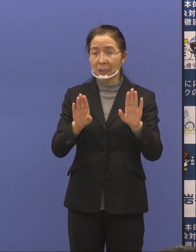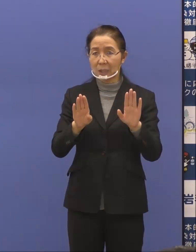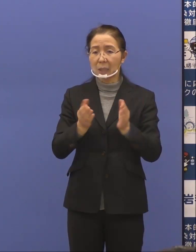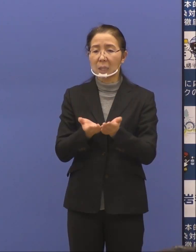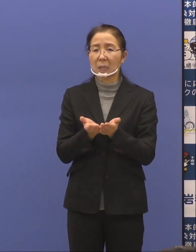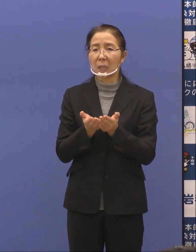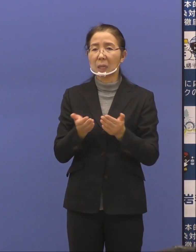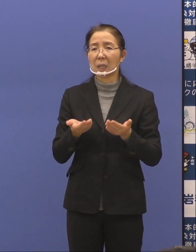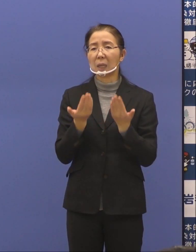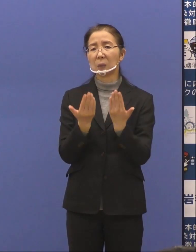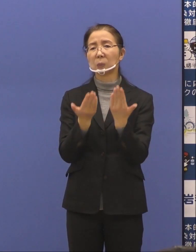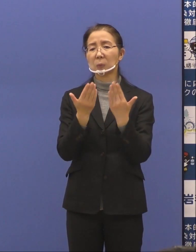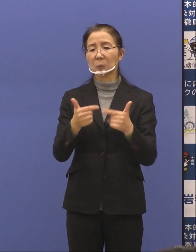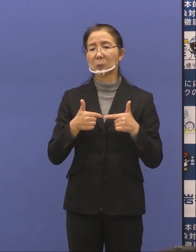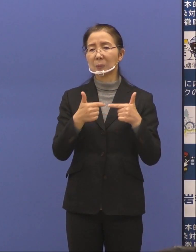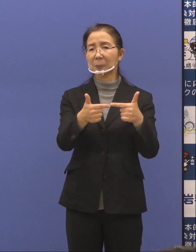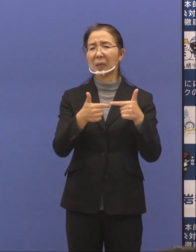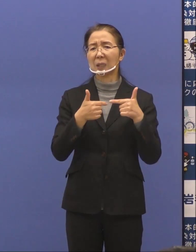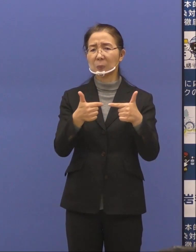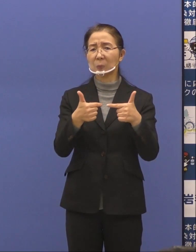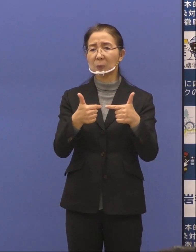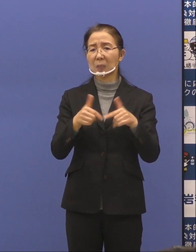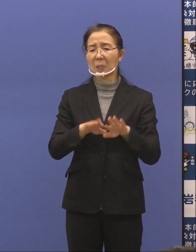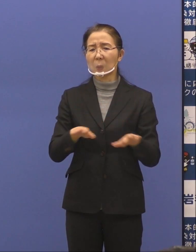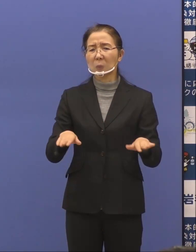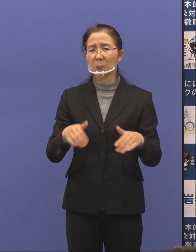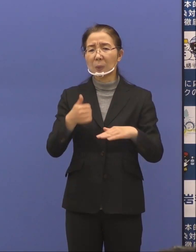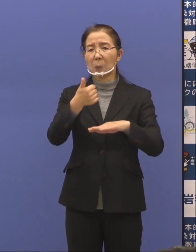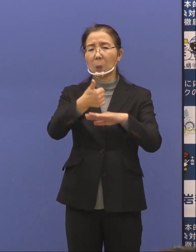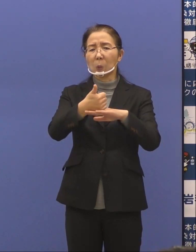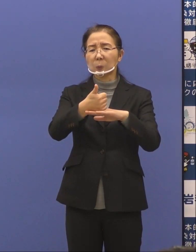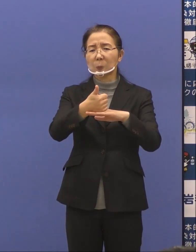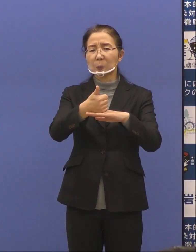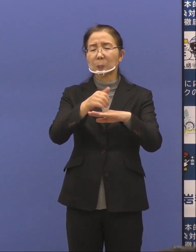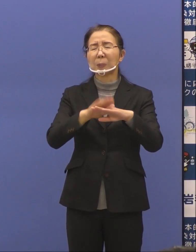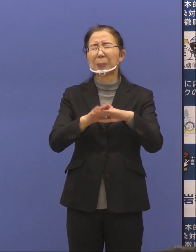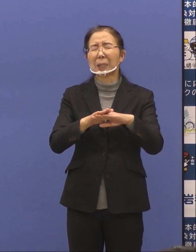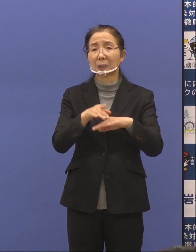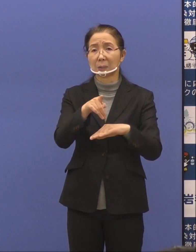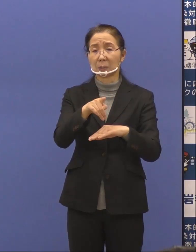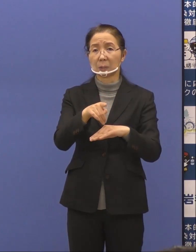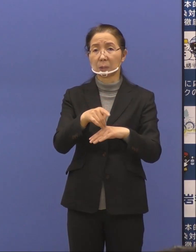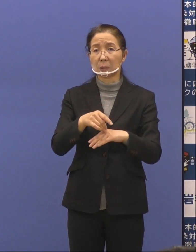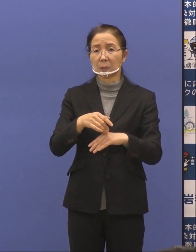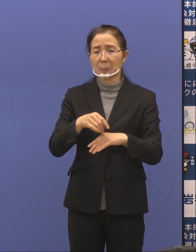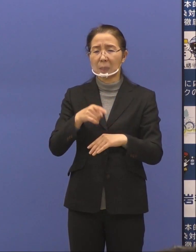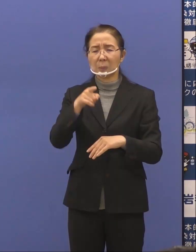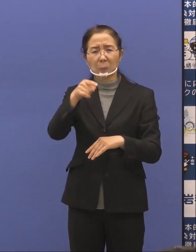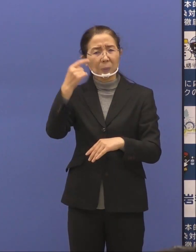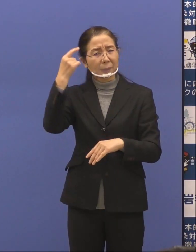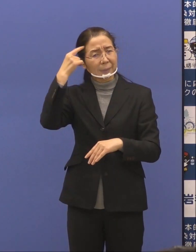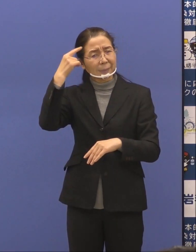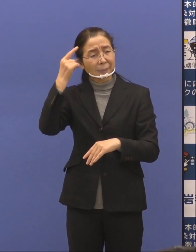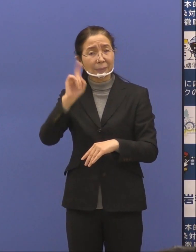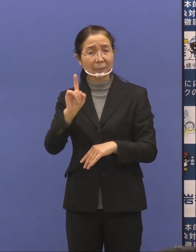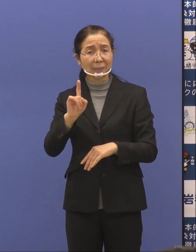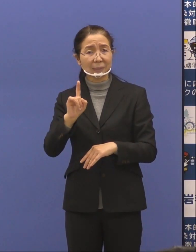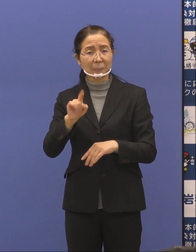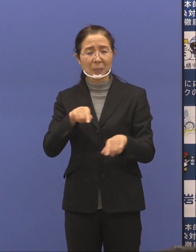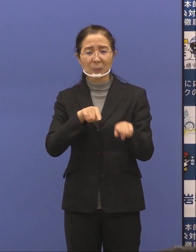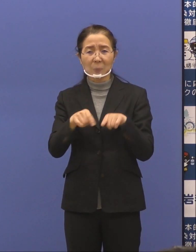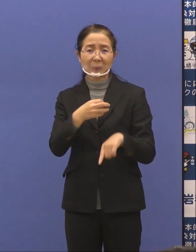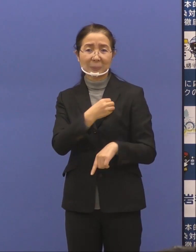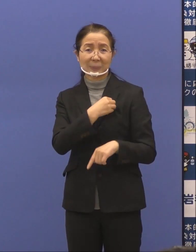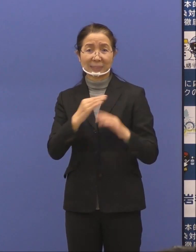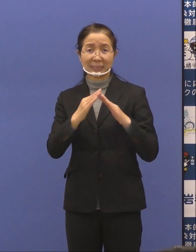への一時児童の置き去りの件について質問したいと思います。まあ、所管としては、教育委員